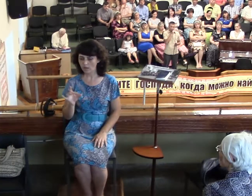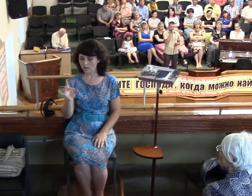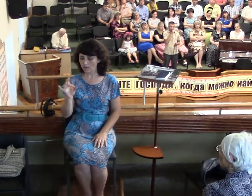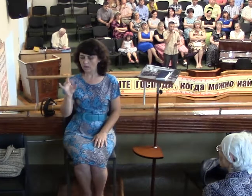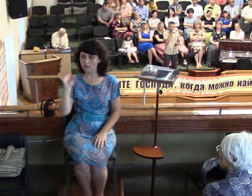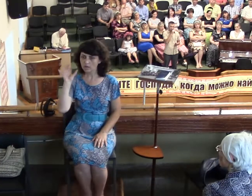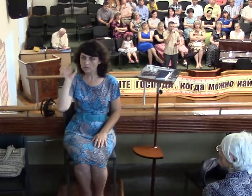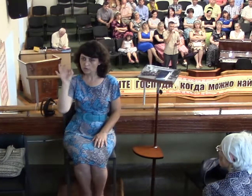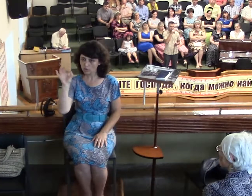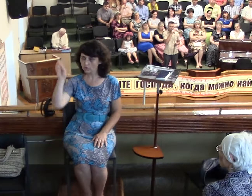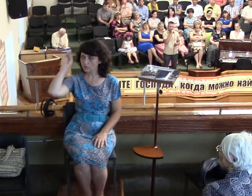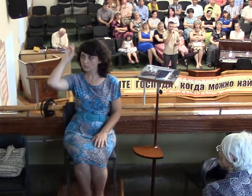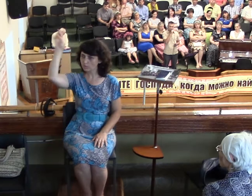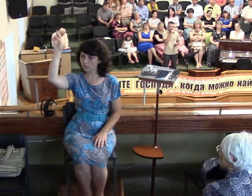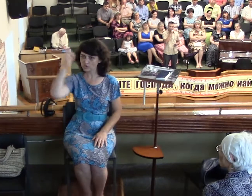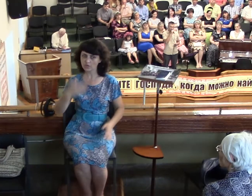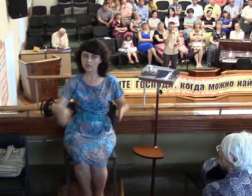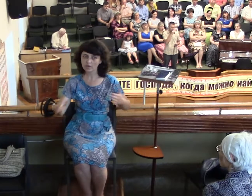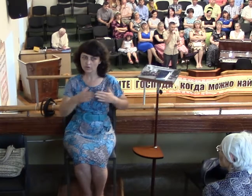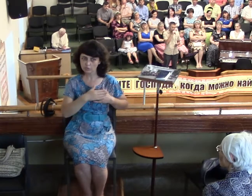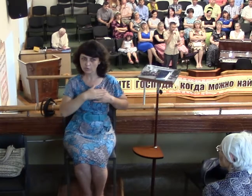любовь воскрешает сердца.